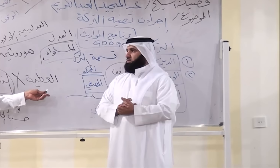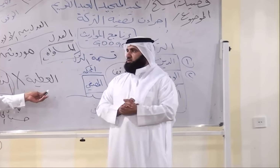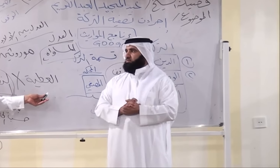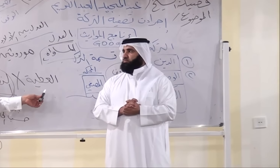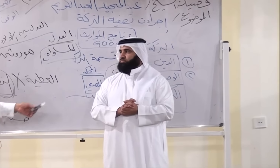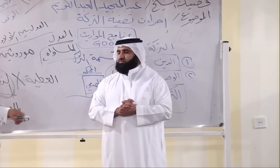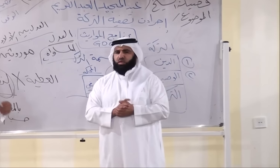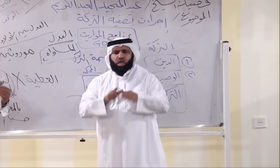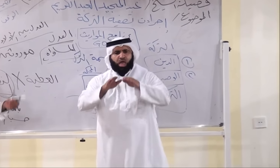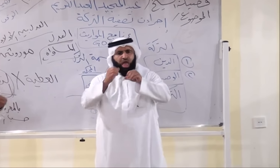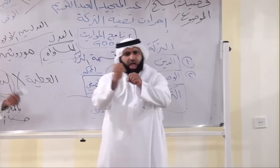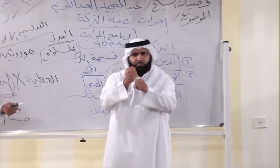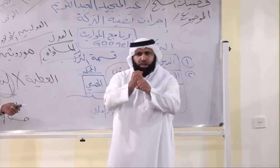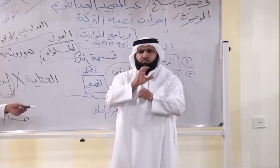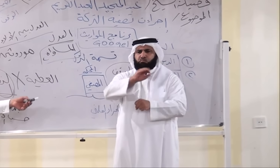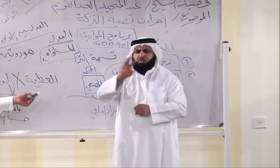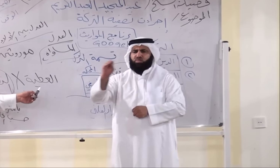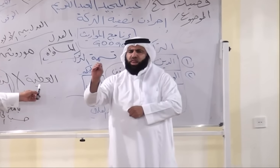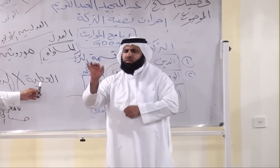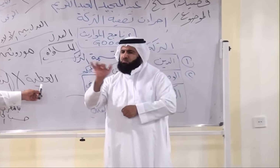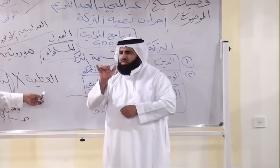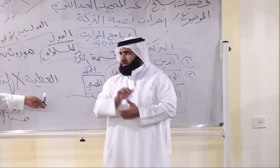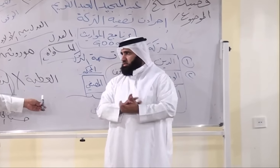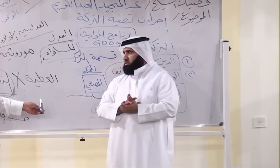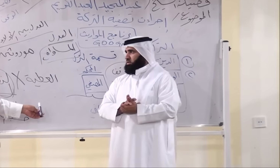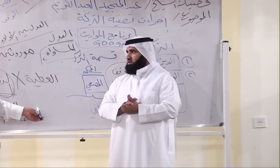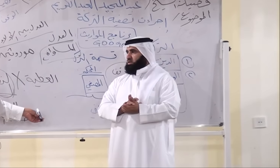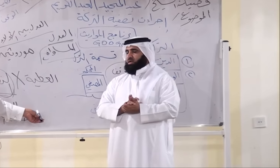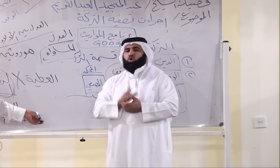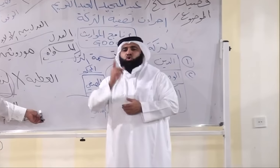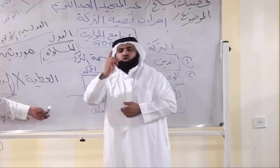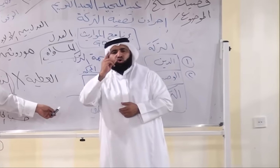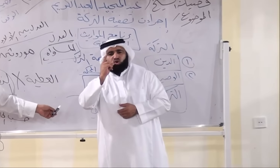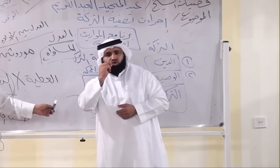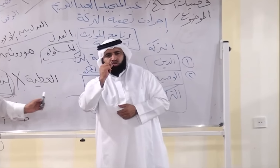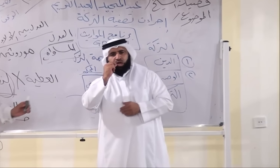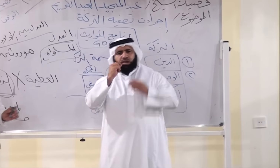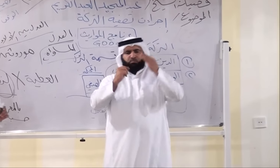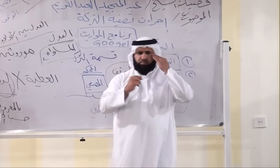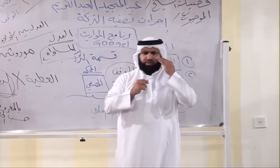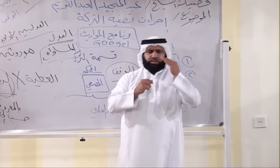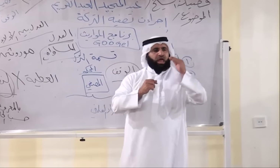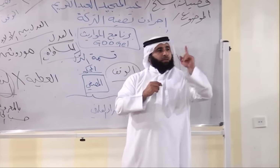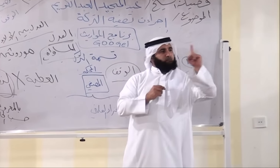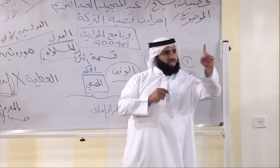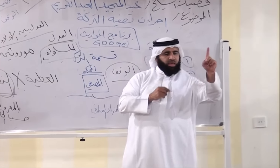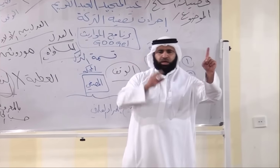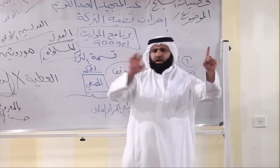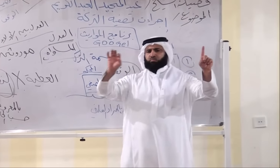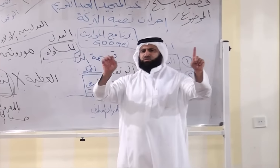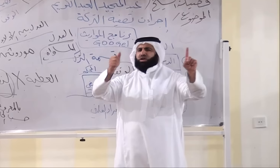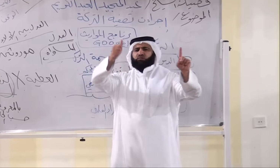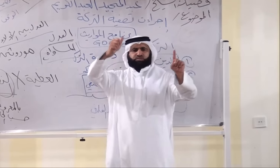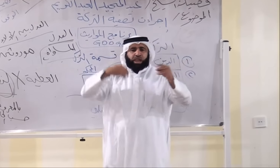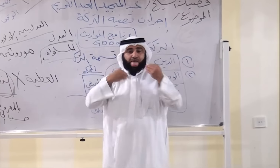يعني نتعامل أوقات مثل يكون عندنا مثل حالات هذه نعطي الذكر مثل حب الأنثيين إذا في العطايا.